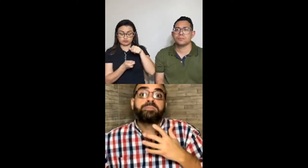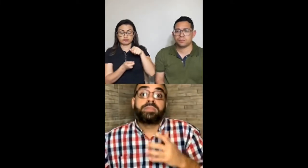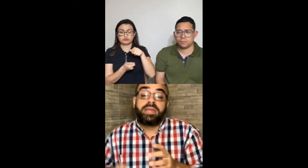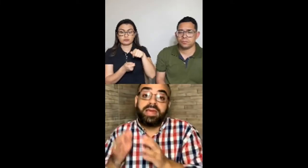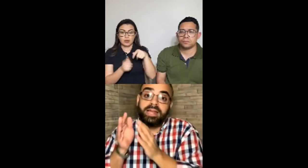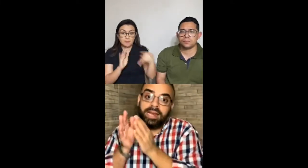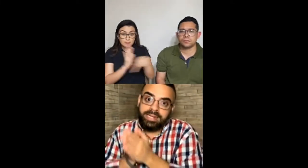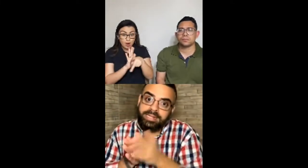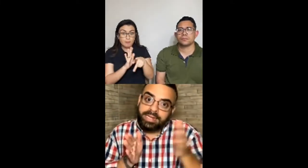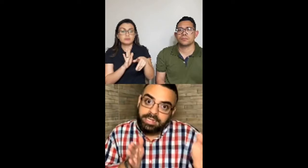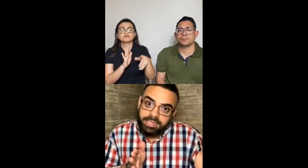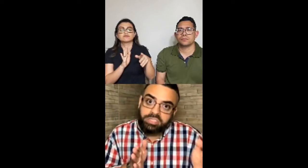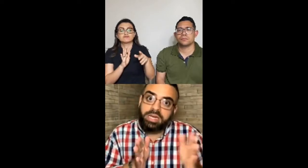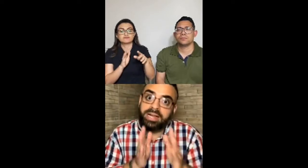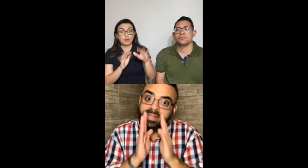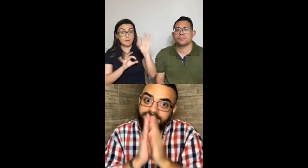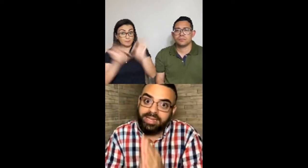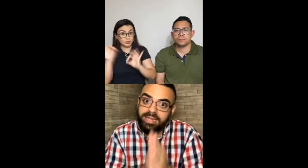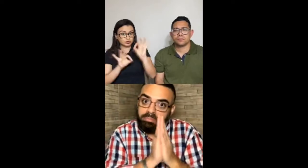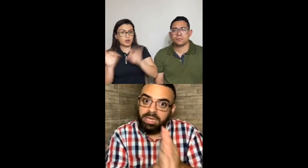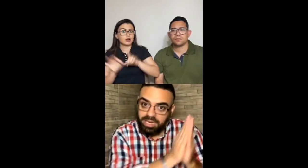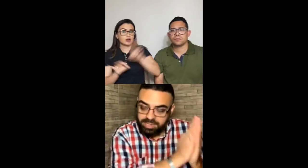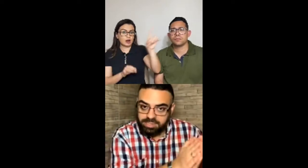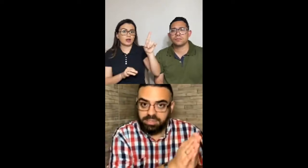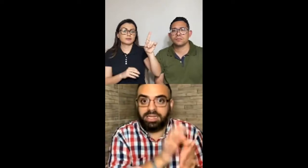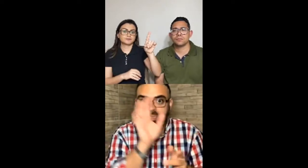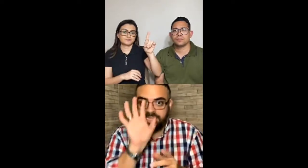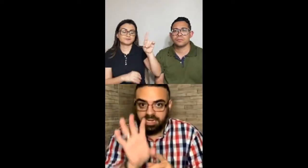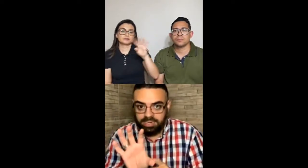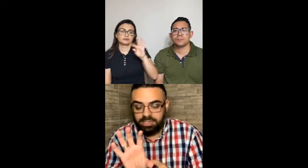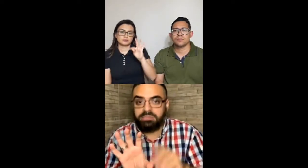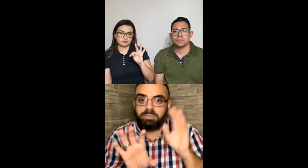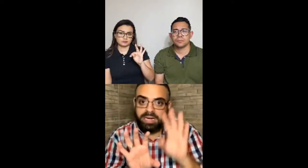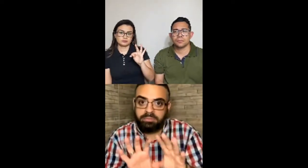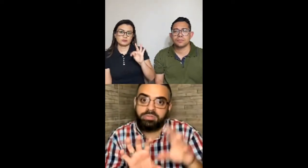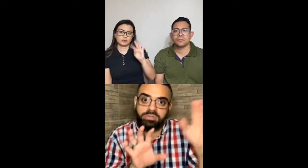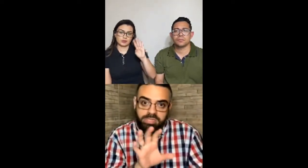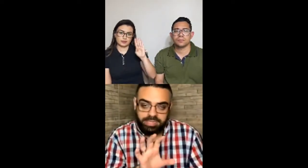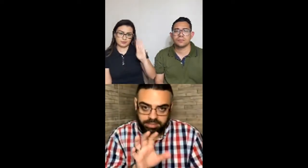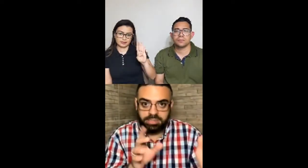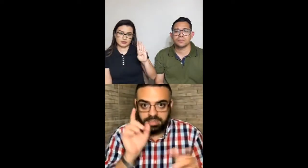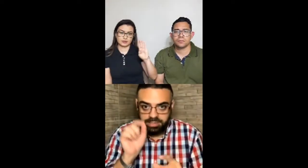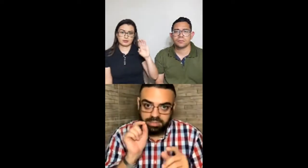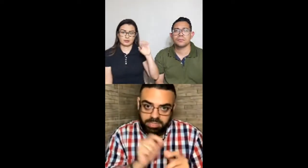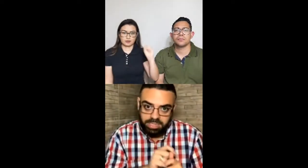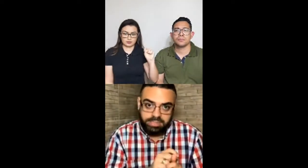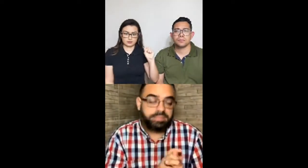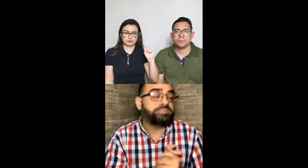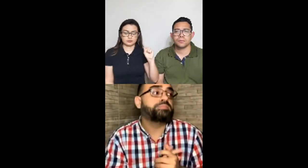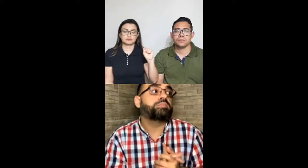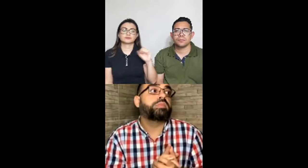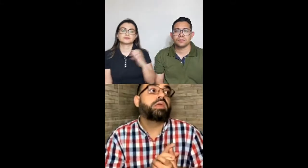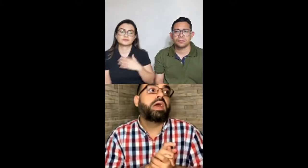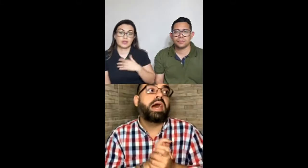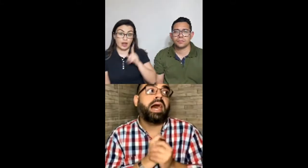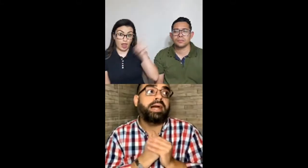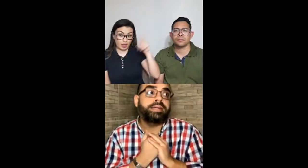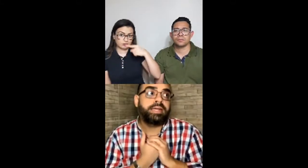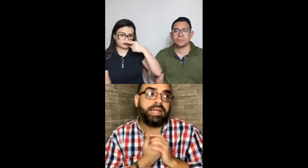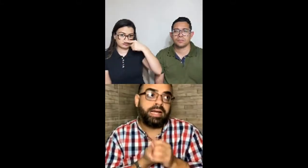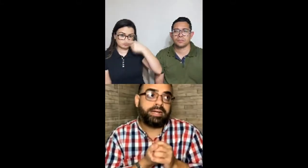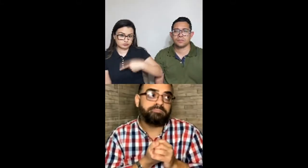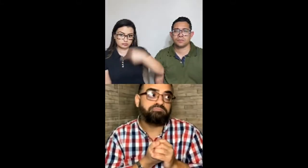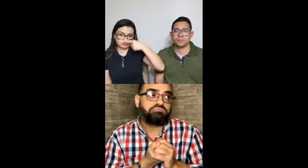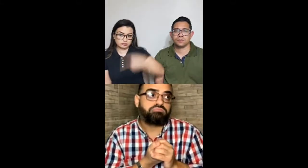Bíblicas Unidas, né? Vinculado a esse projeto aí. Lá na Tailândia era a TBS, né? A